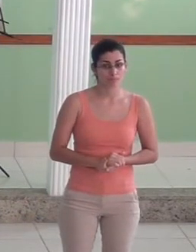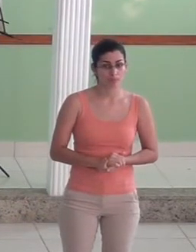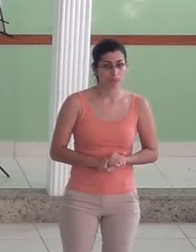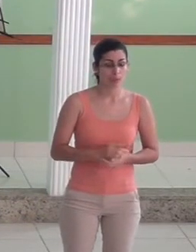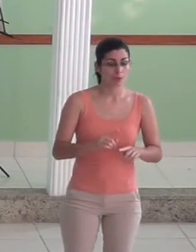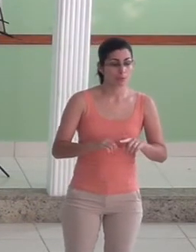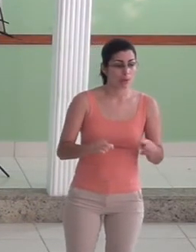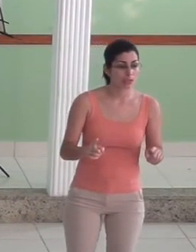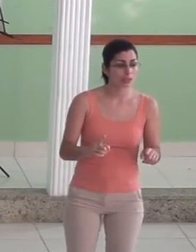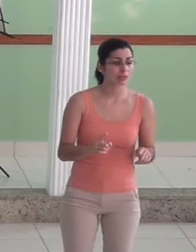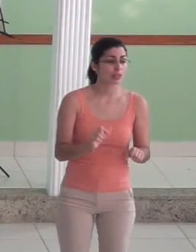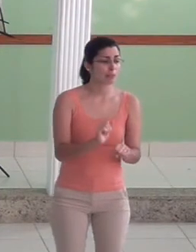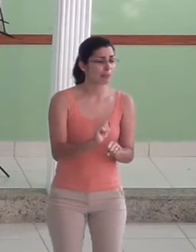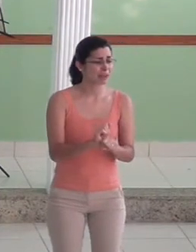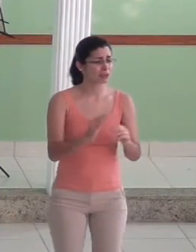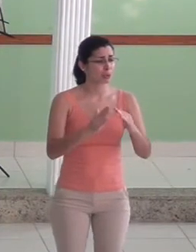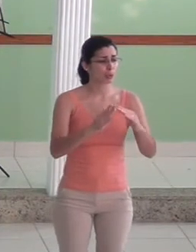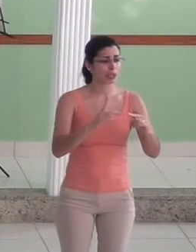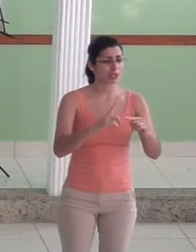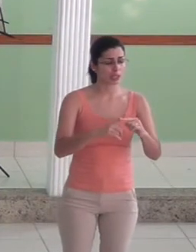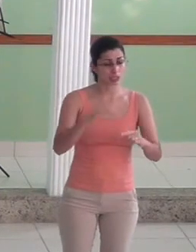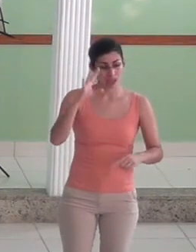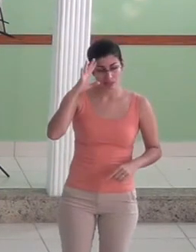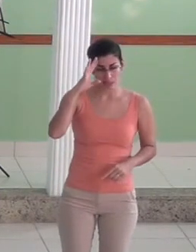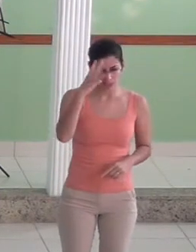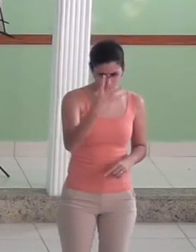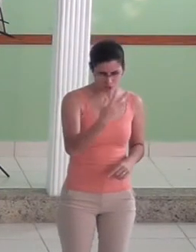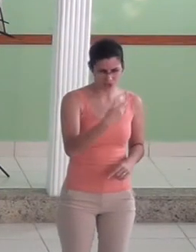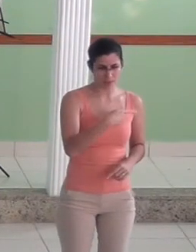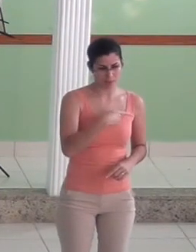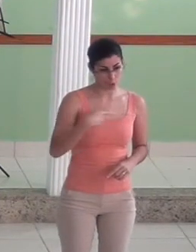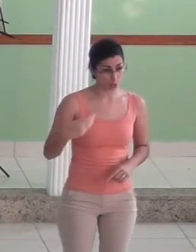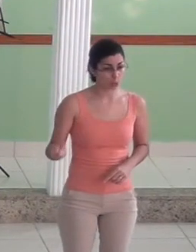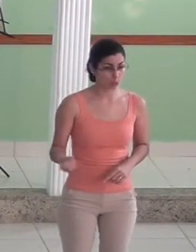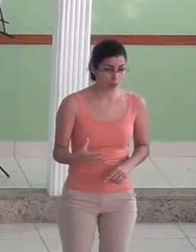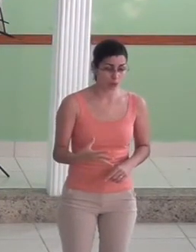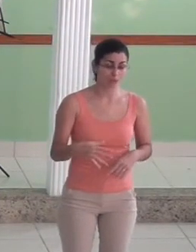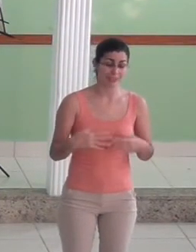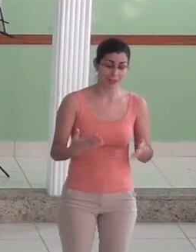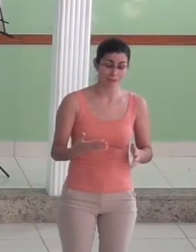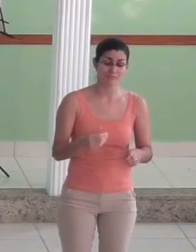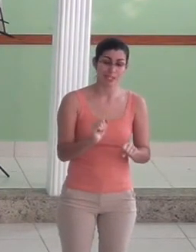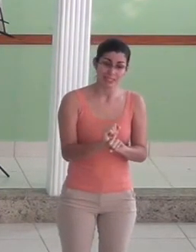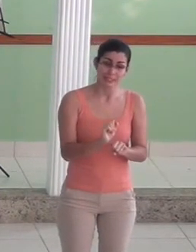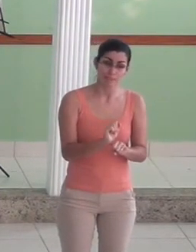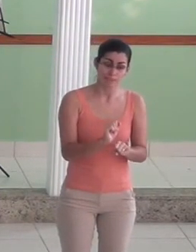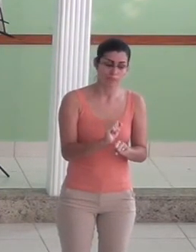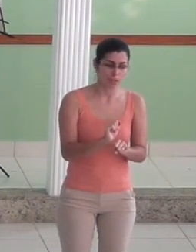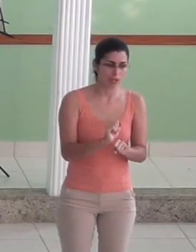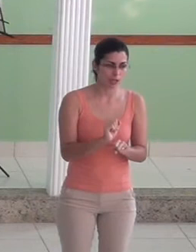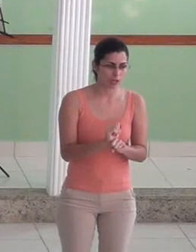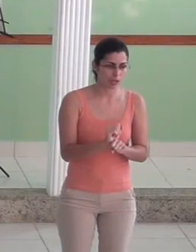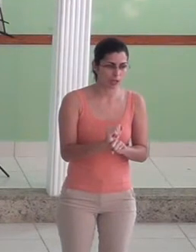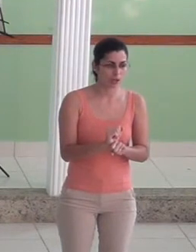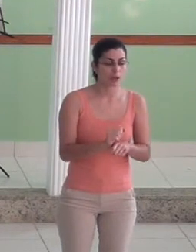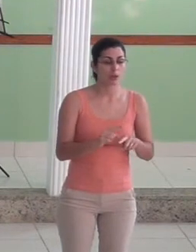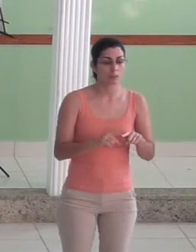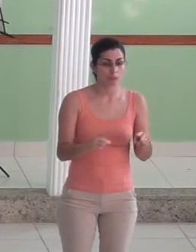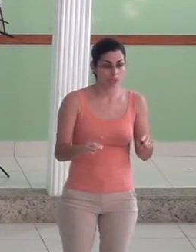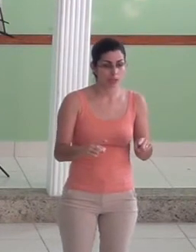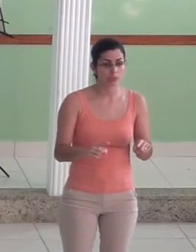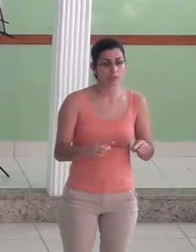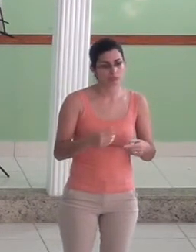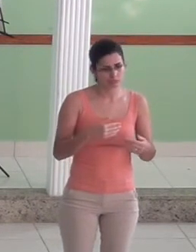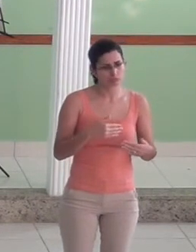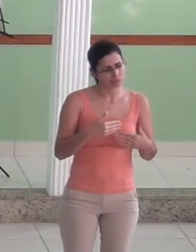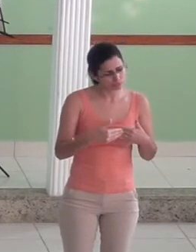não elege um novo pastor, enquanto as coisas não acontecem, são esses irmãos que estão à frente dos assuntos da